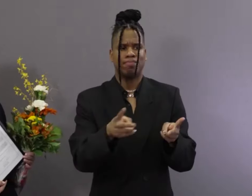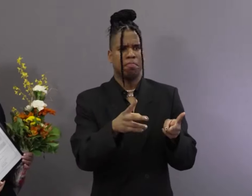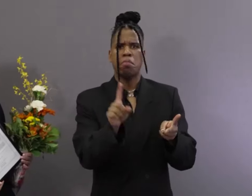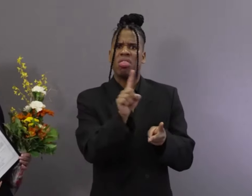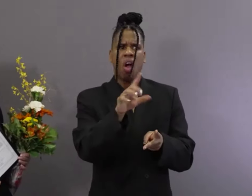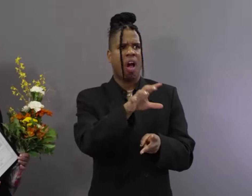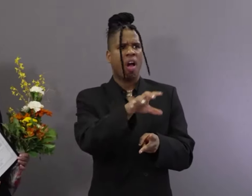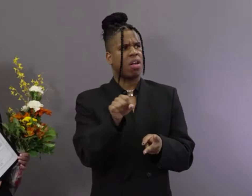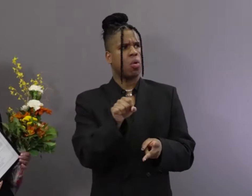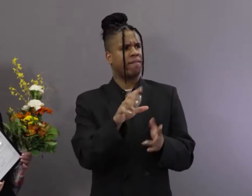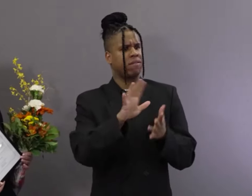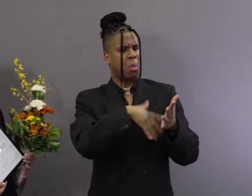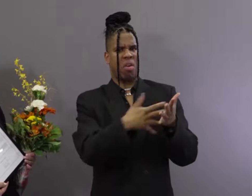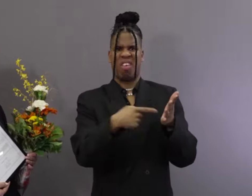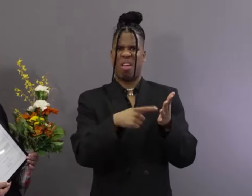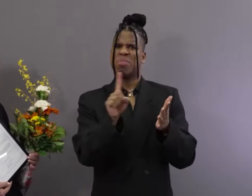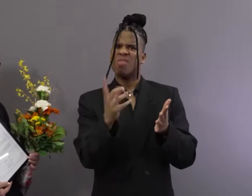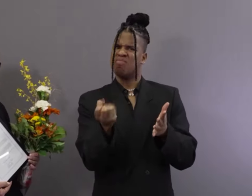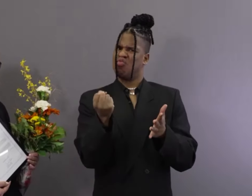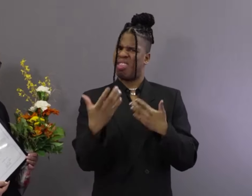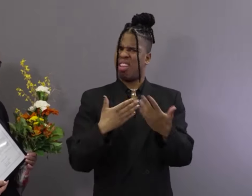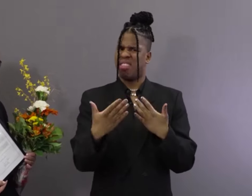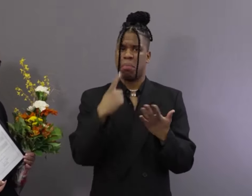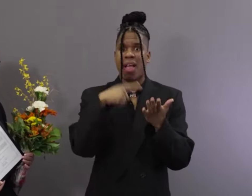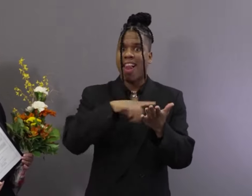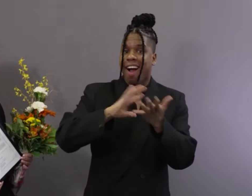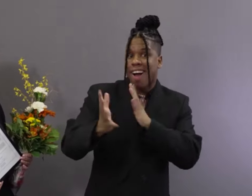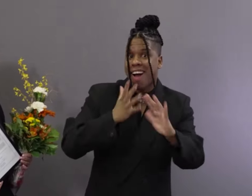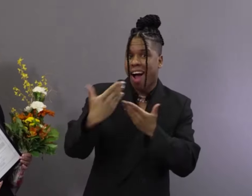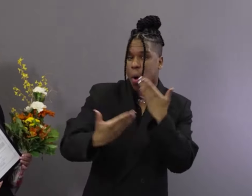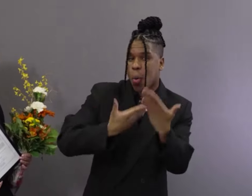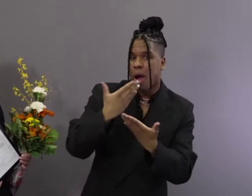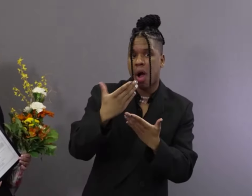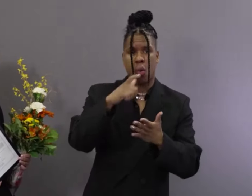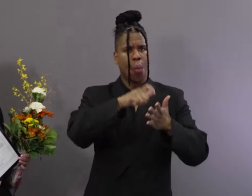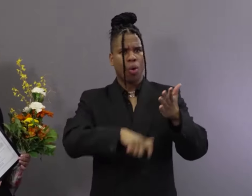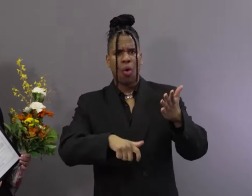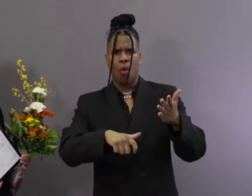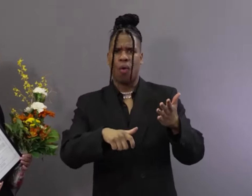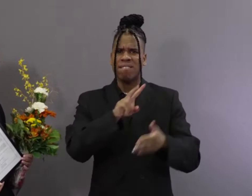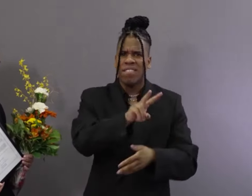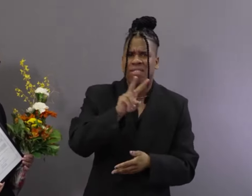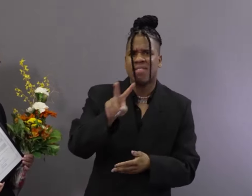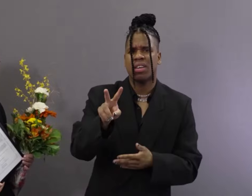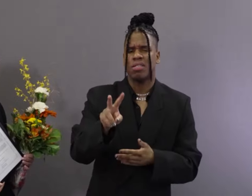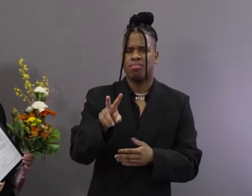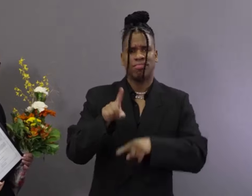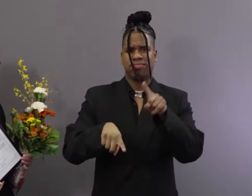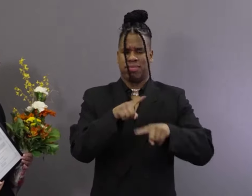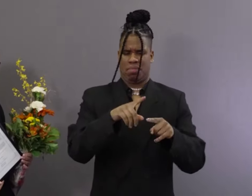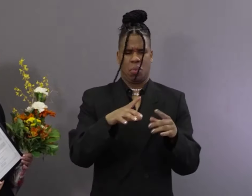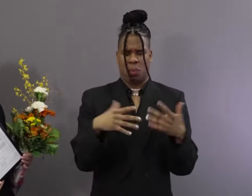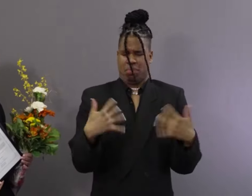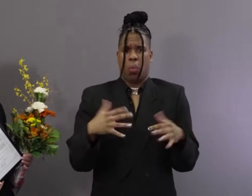valtaväestölle, mitä on viittomakieli. Mitä viittomakielellä voi tehdä. Esimerkiksi laulaa,